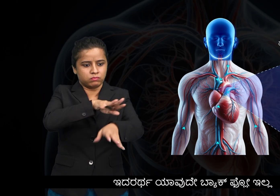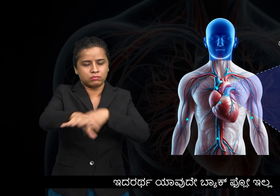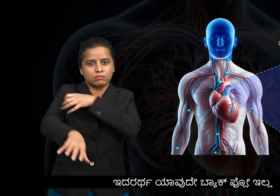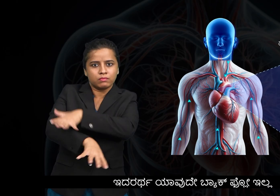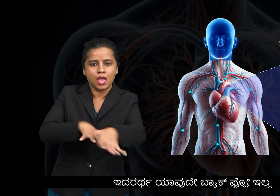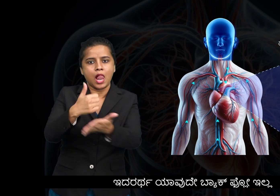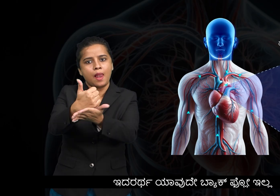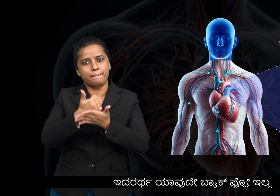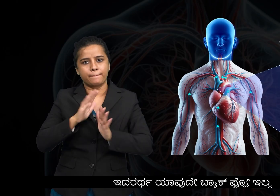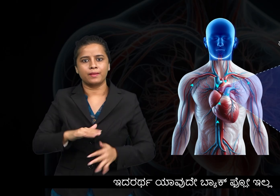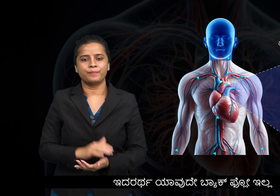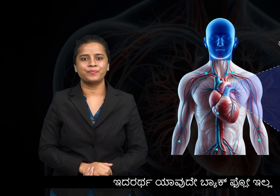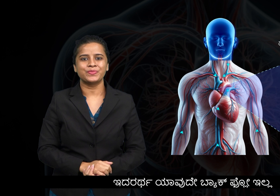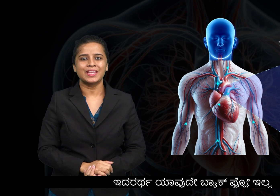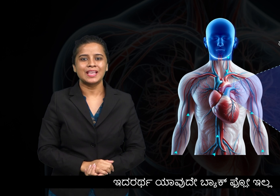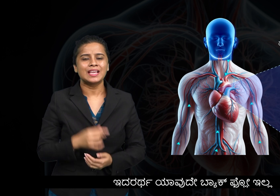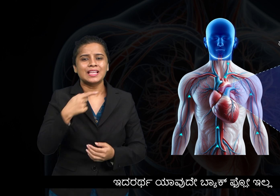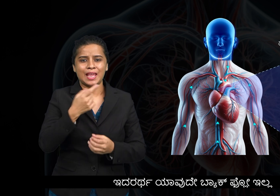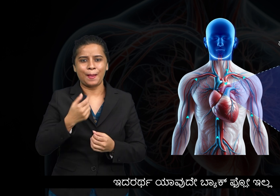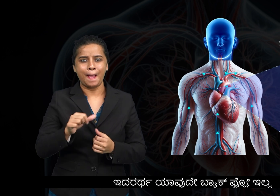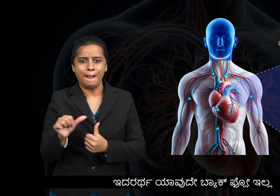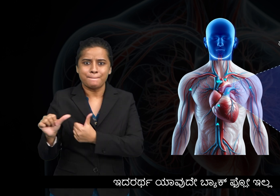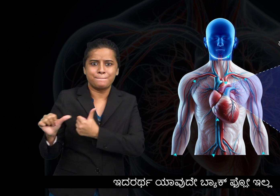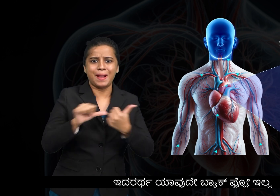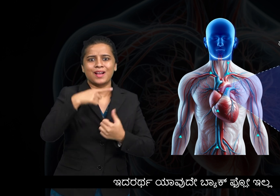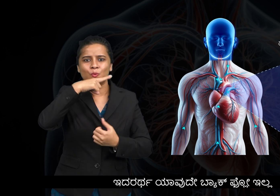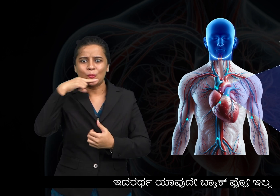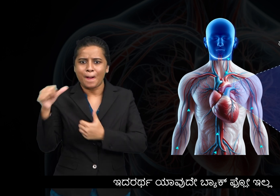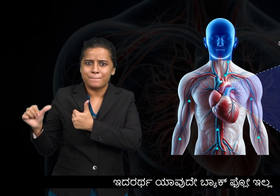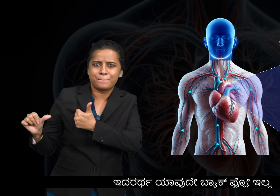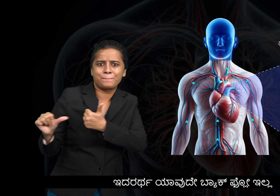ಇದರರ್ಥ ಯಾವುದೇ ಬ್ಯಾಕ್ ಫ್ಲೋ ಇಲ್ಲ.